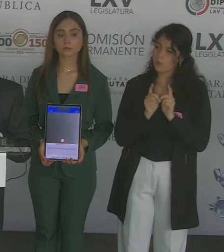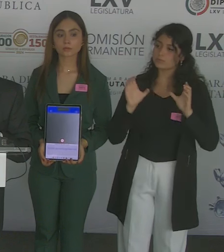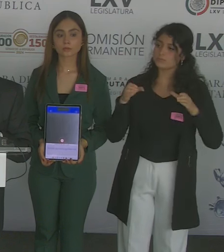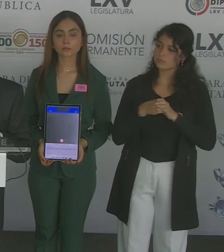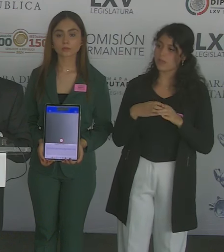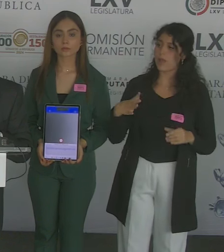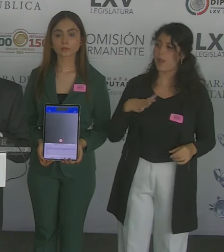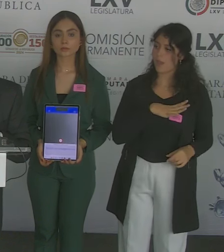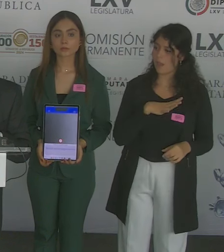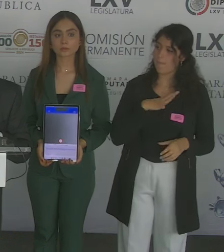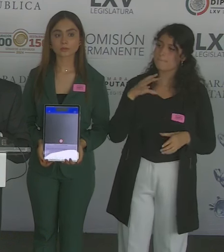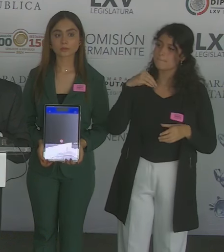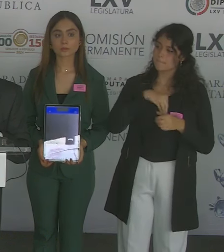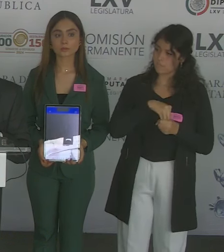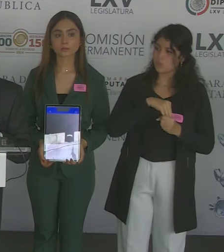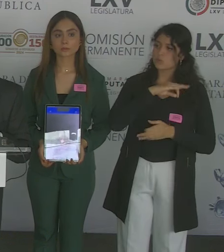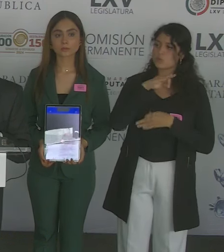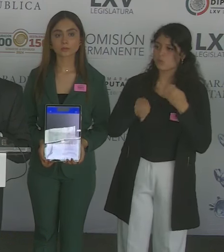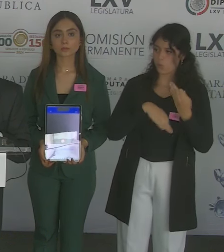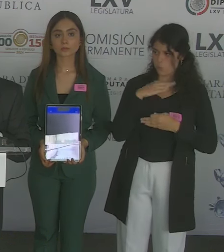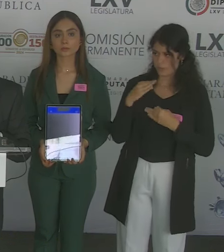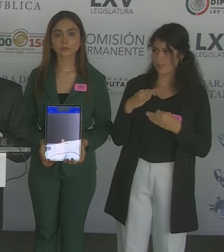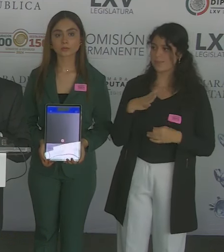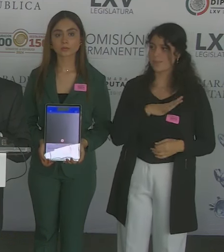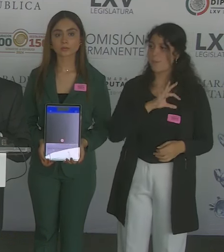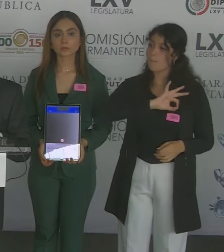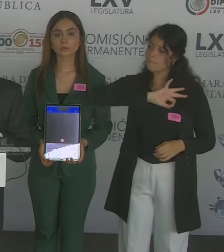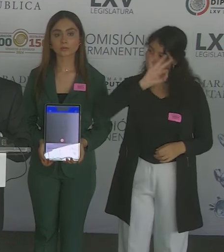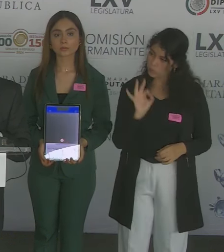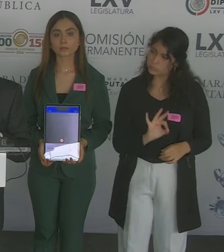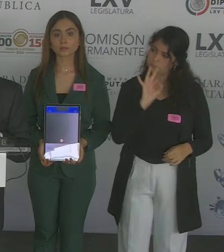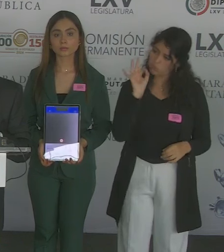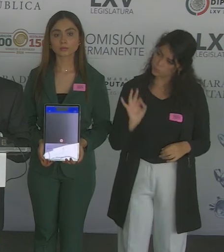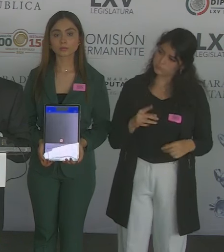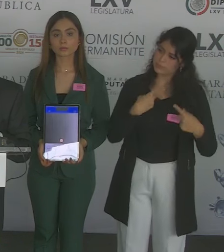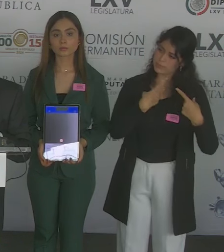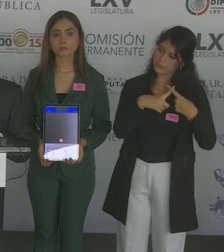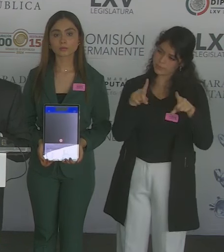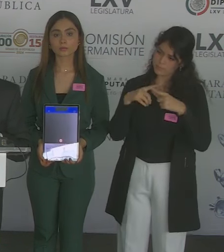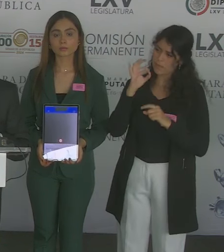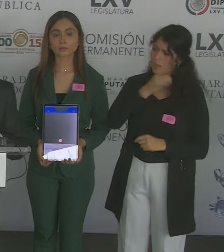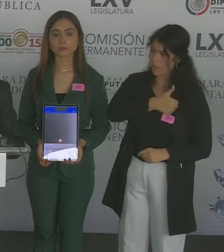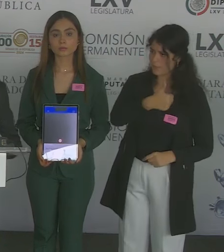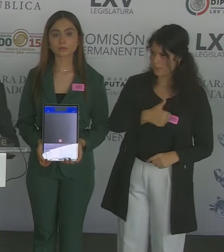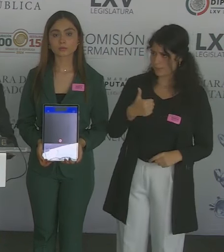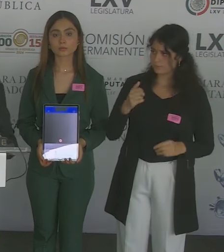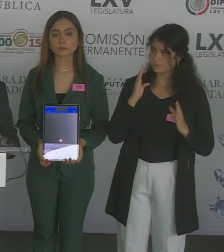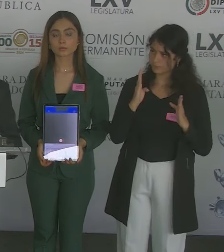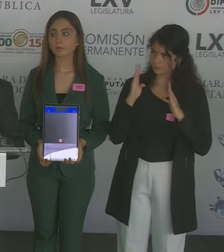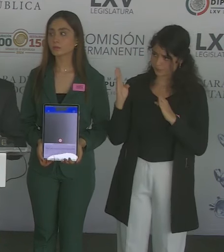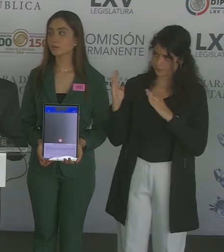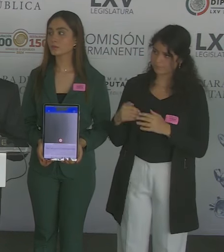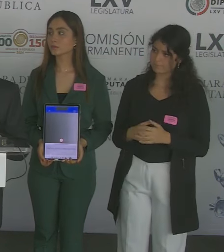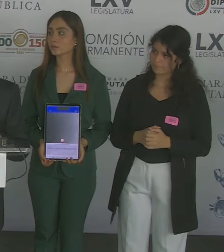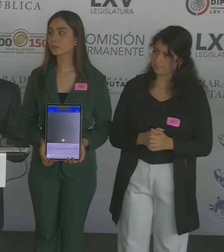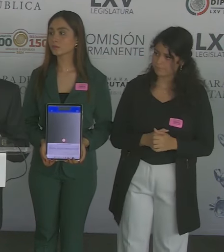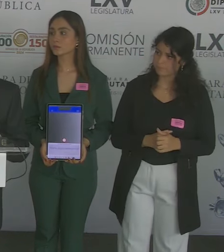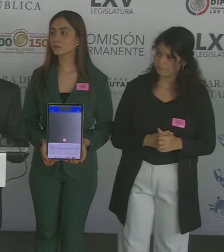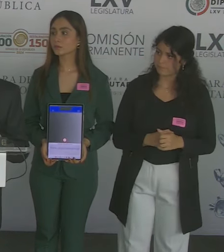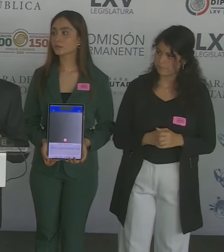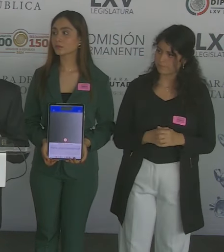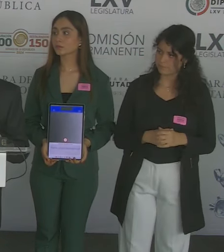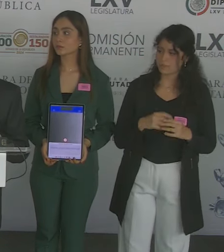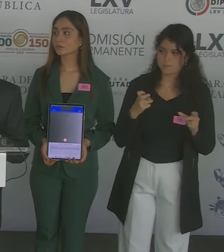parcial puede tener su porcentaje propio y no se entiende Como un solo bloque es lo que